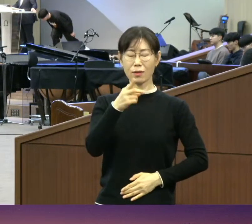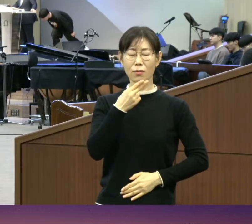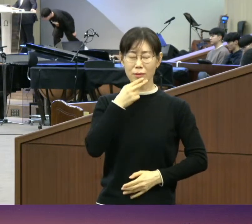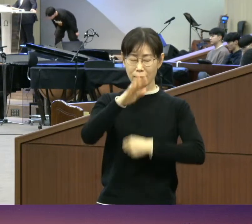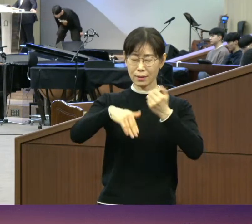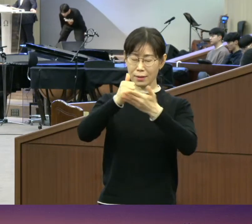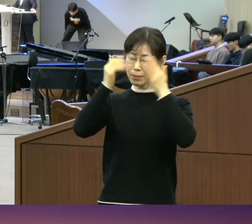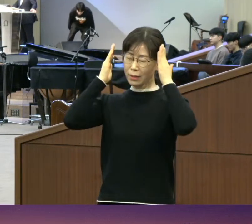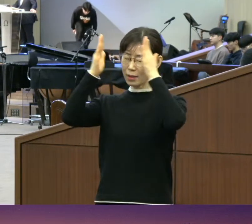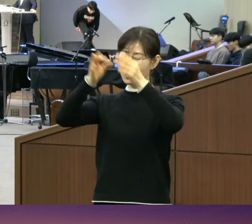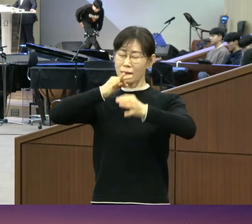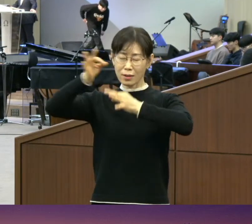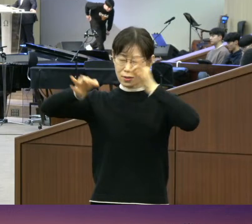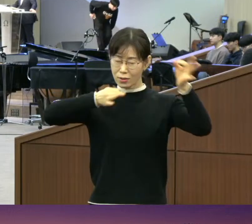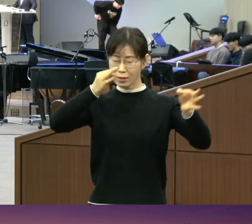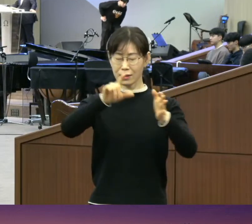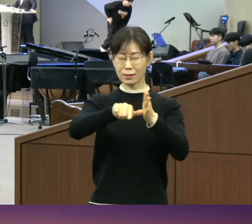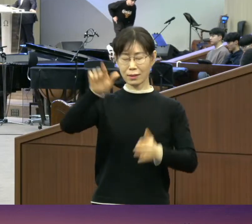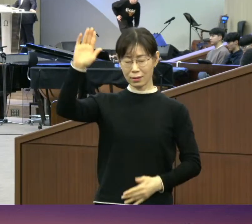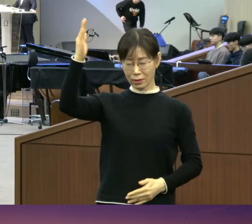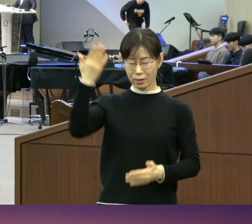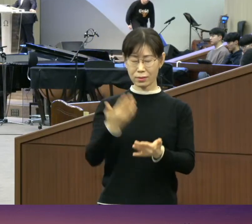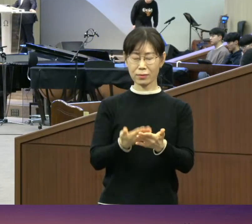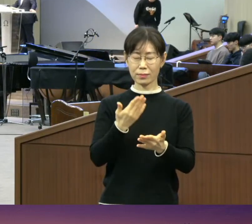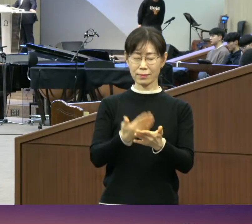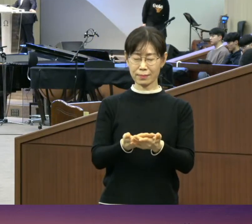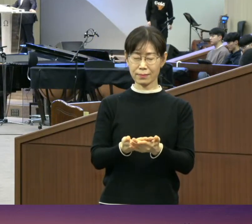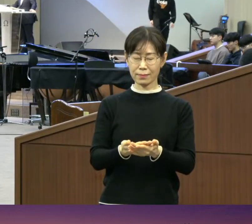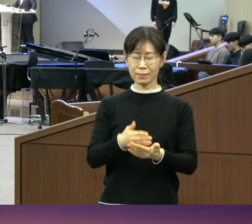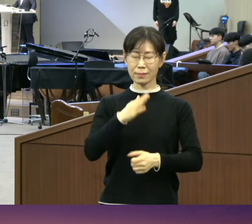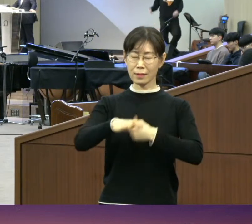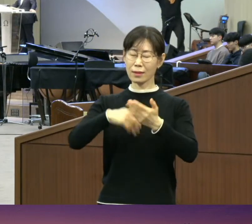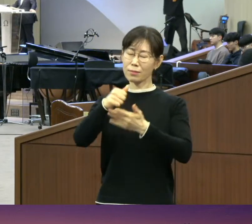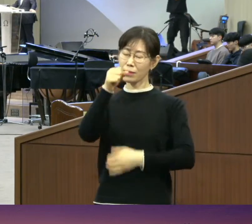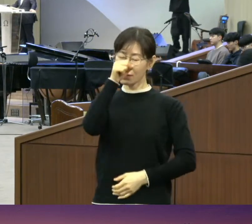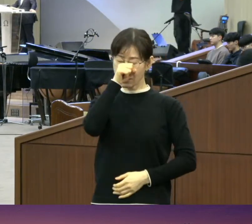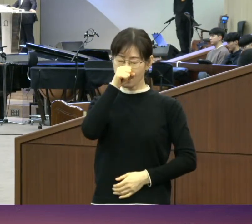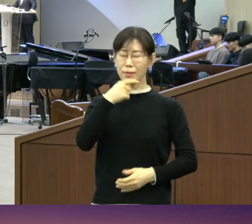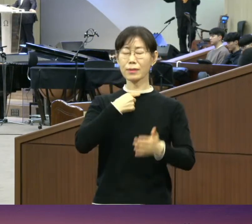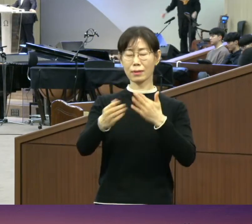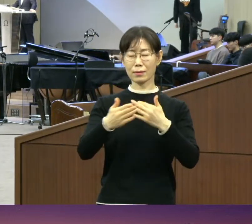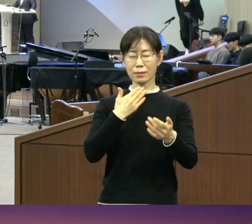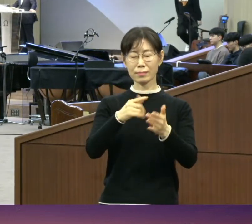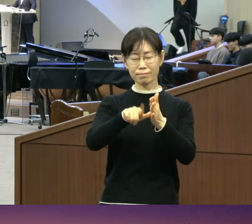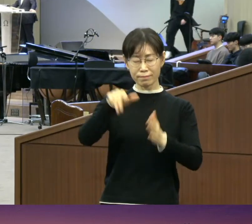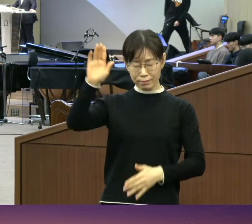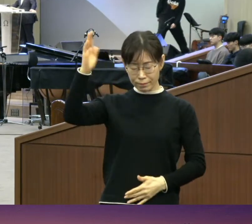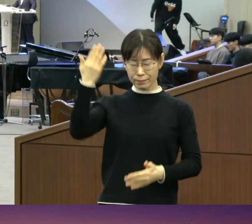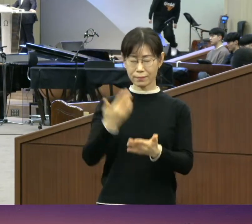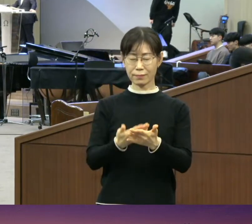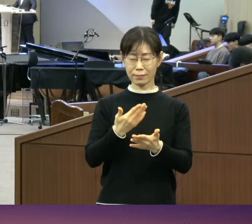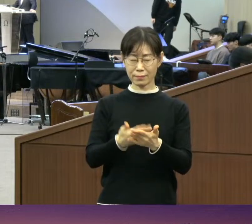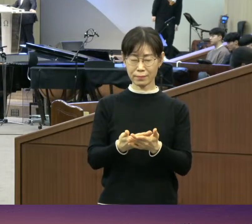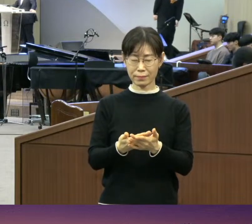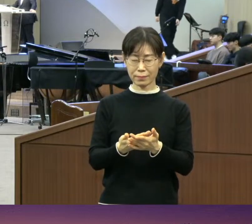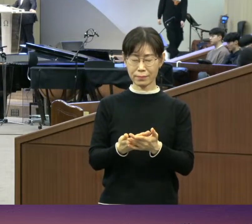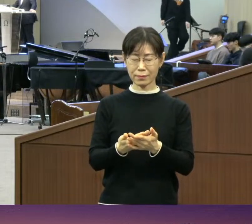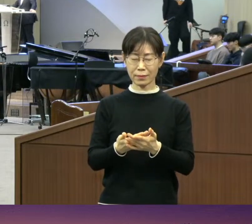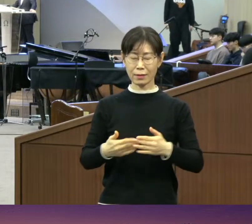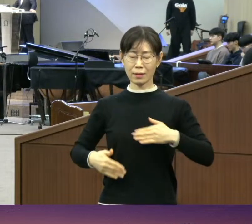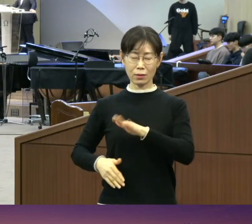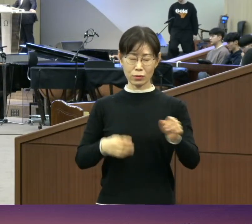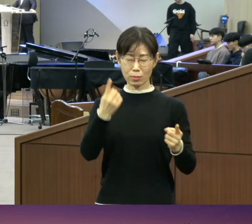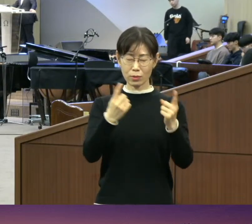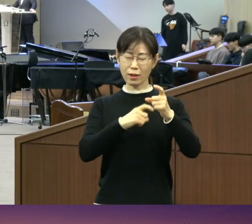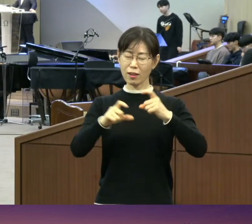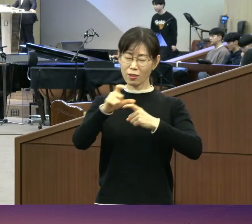향하여 부르짖는 이 밤이 되게 하여 주시옵소서. 하나님의 선하심을 맛보아하는 이 밤이 되게 하여 주시고 하나님 우리보다